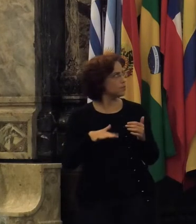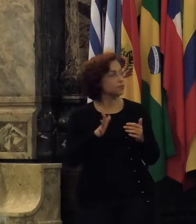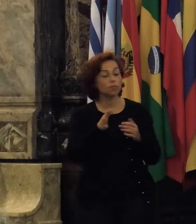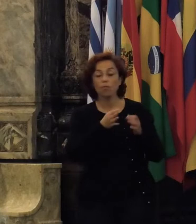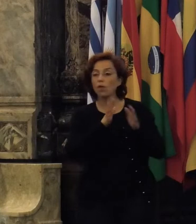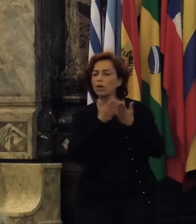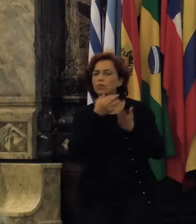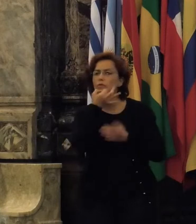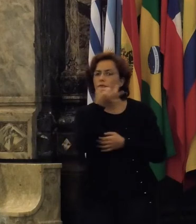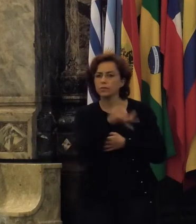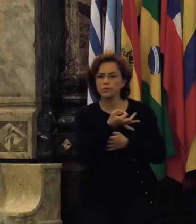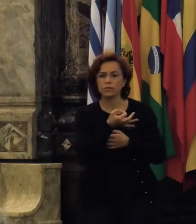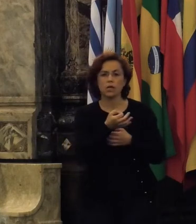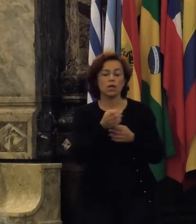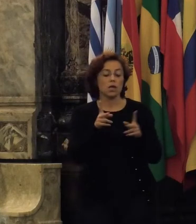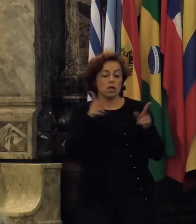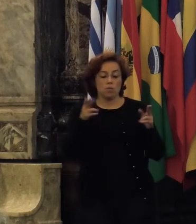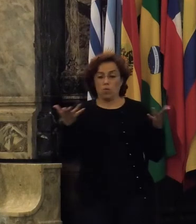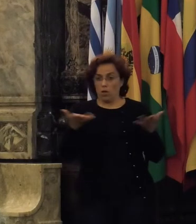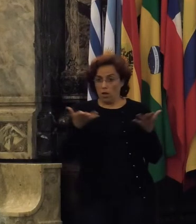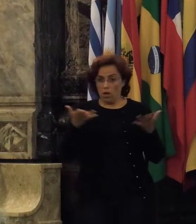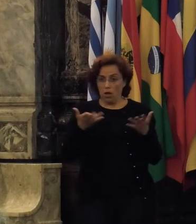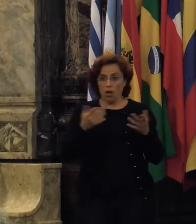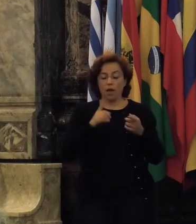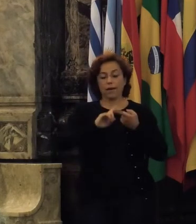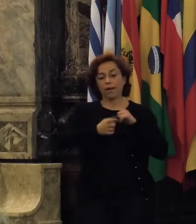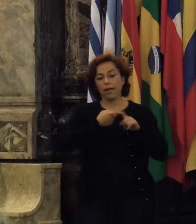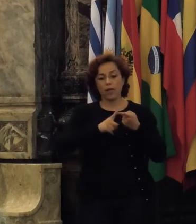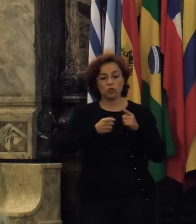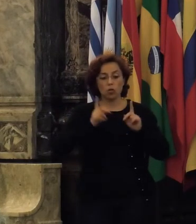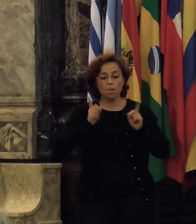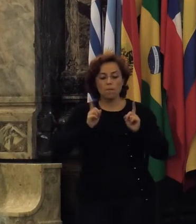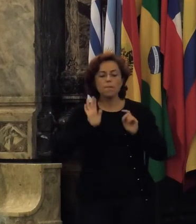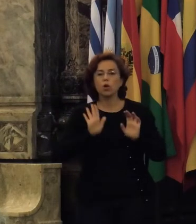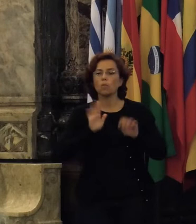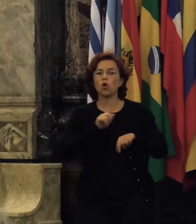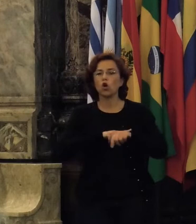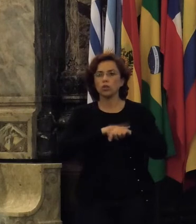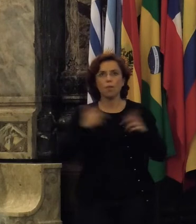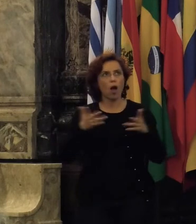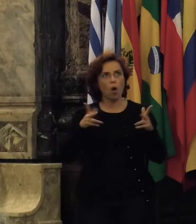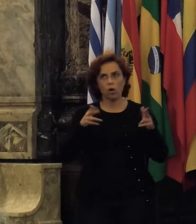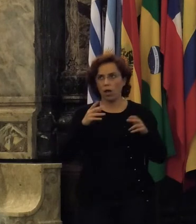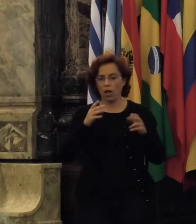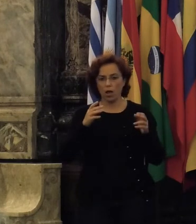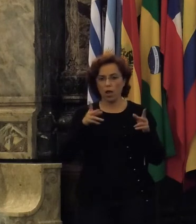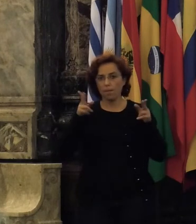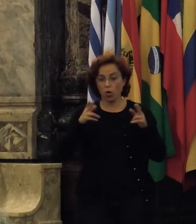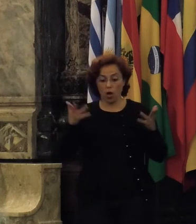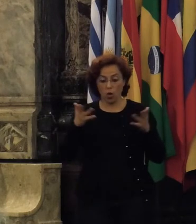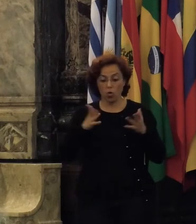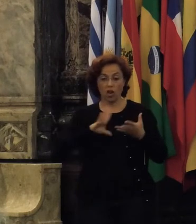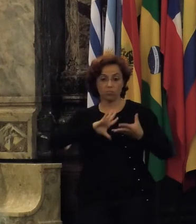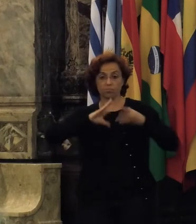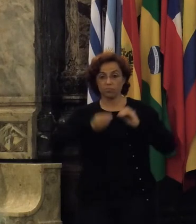Dice, la contemporaneidad es una relación singular con el propio tiempo, que adhiere a este y a la vez toma